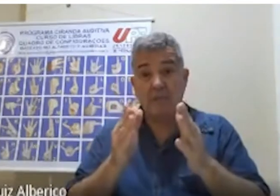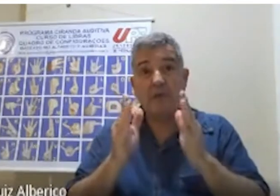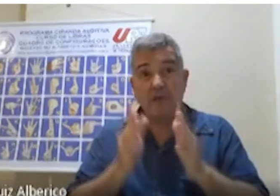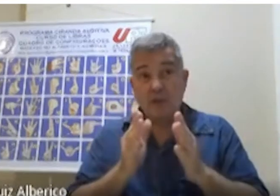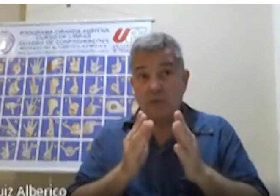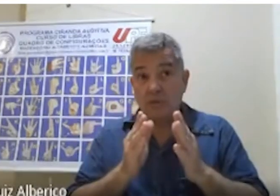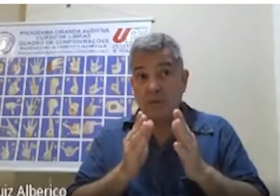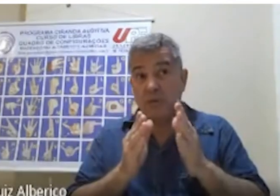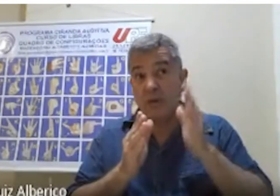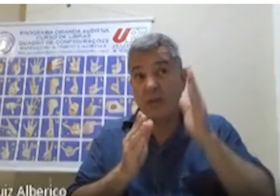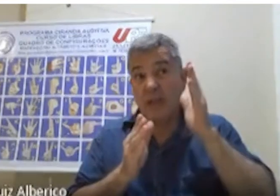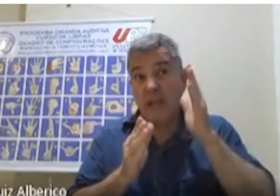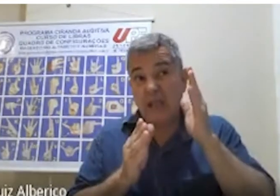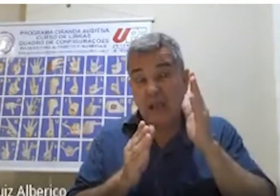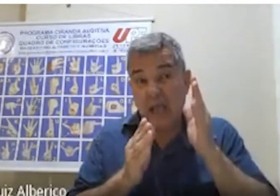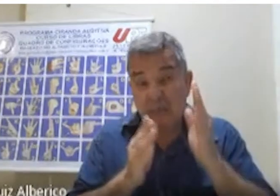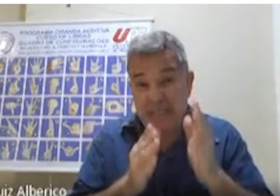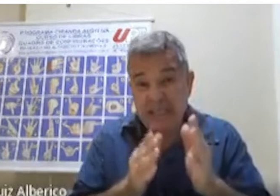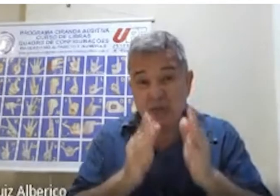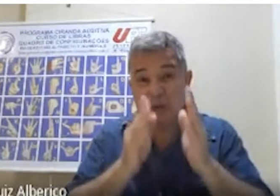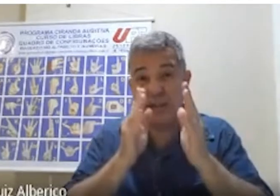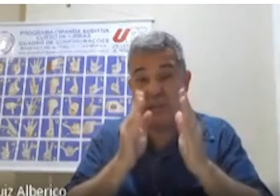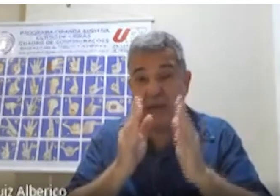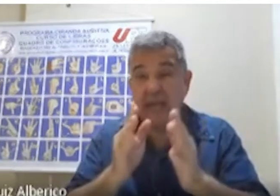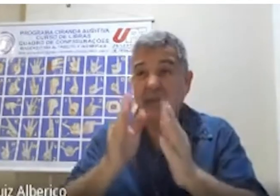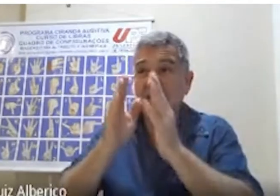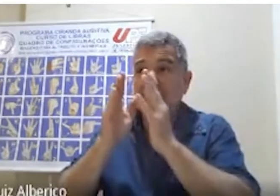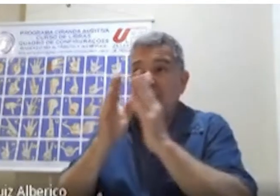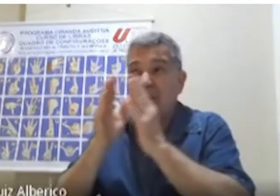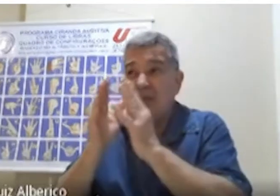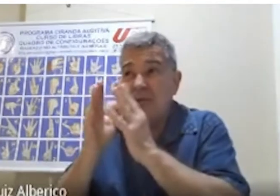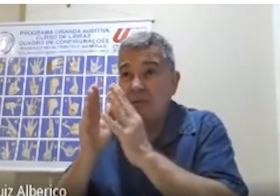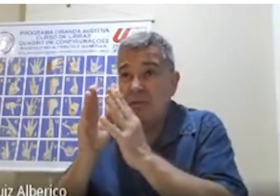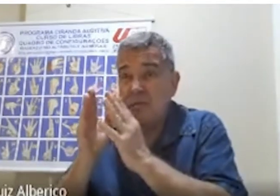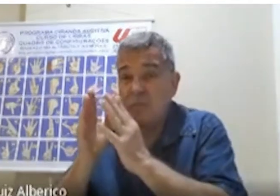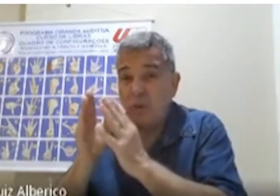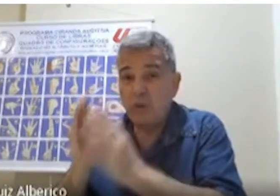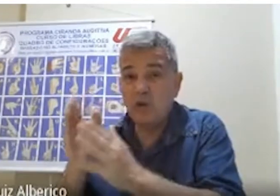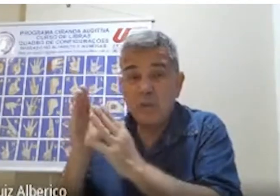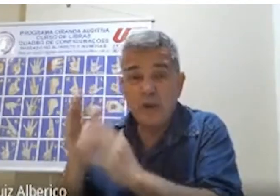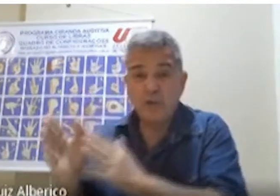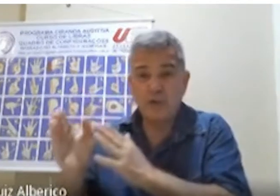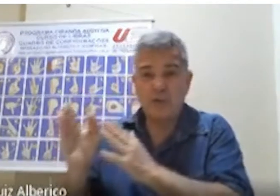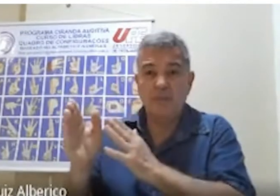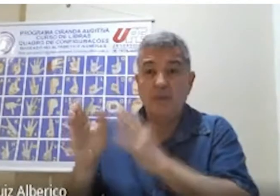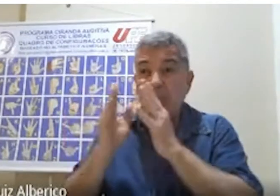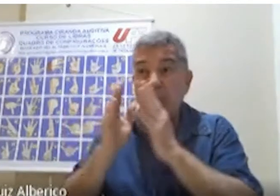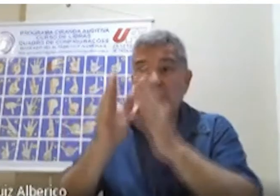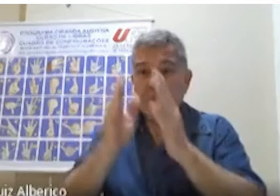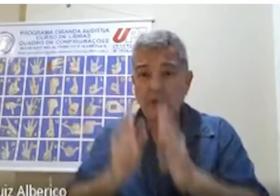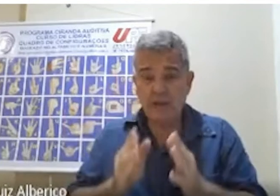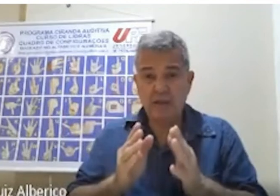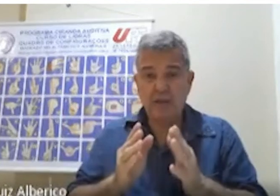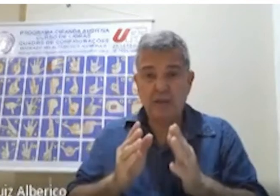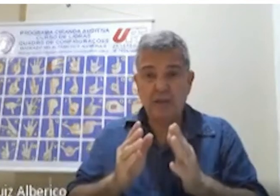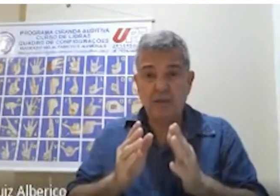Você, professor, é preciso separar produto por produto,